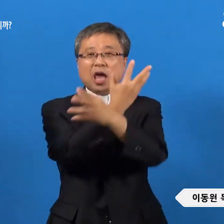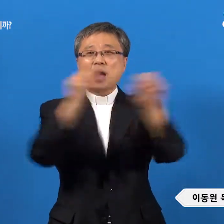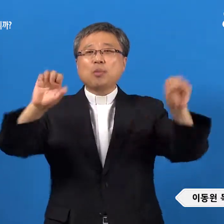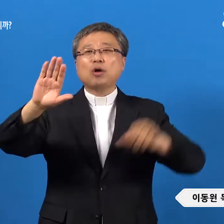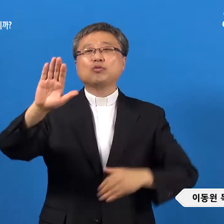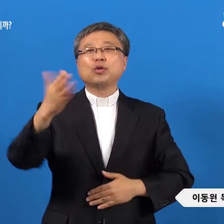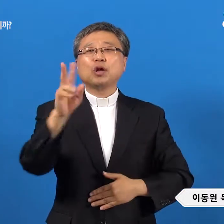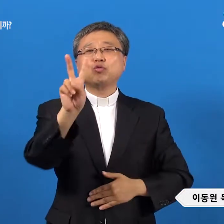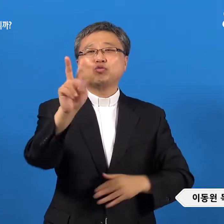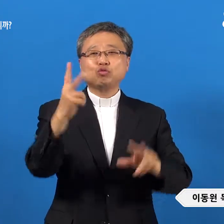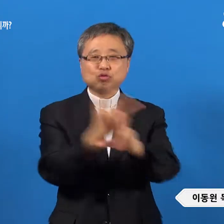불과 2주 전,